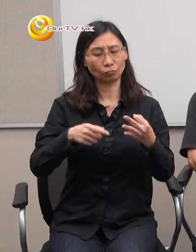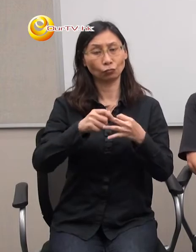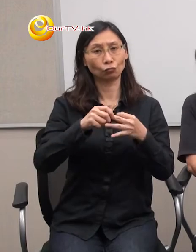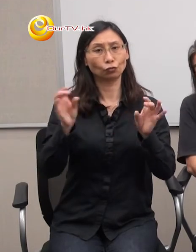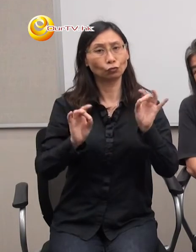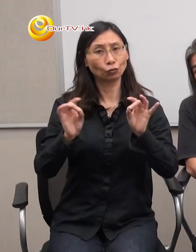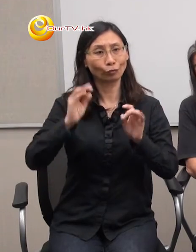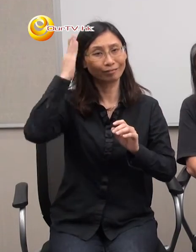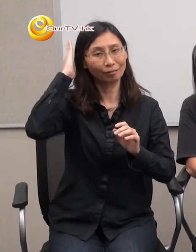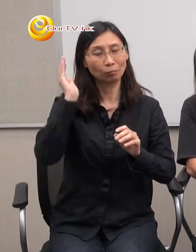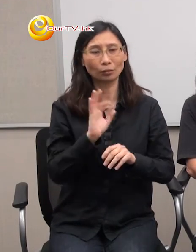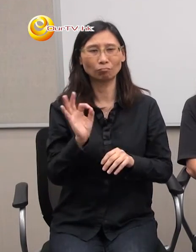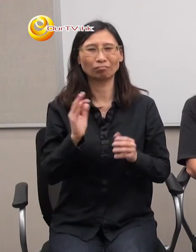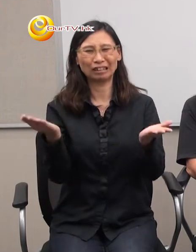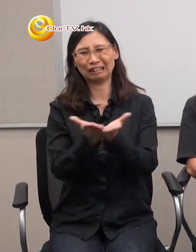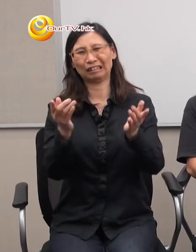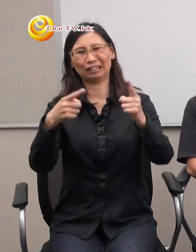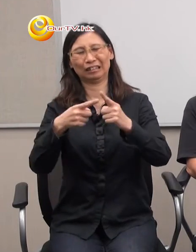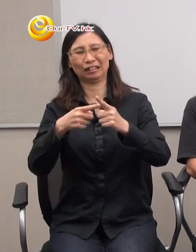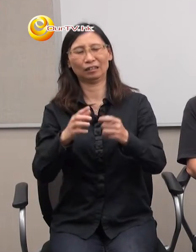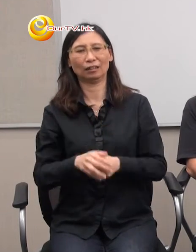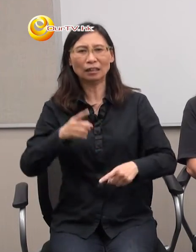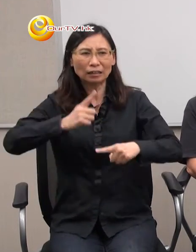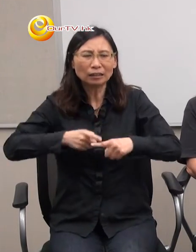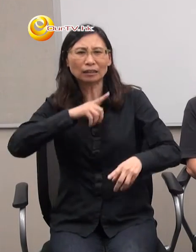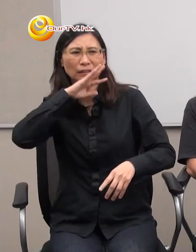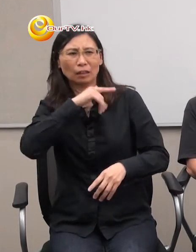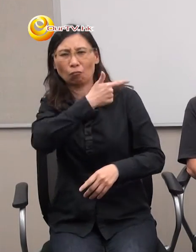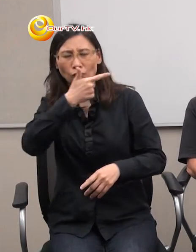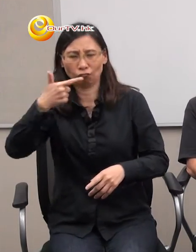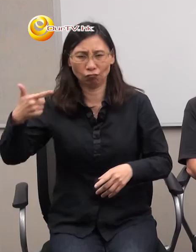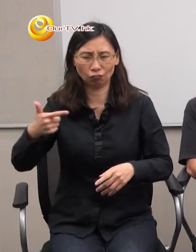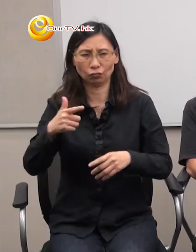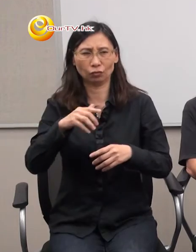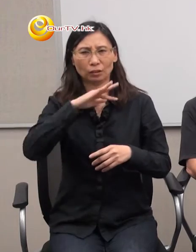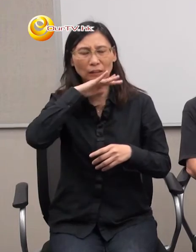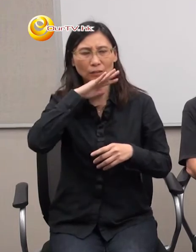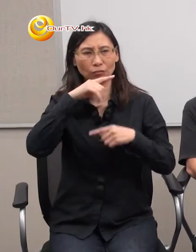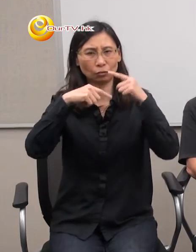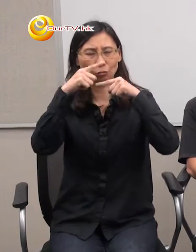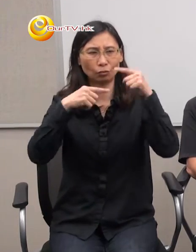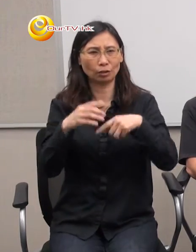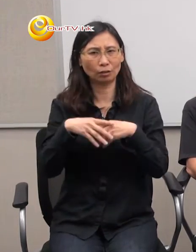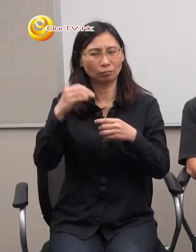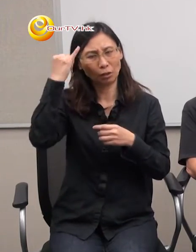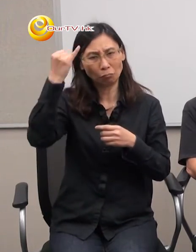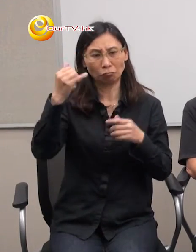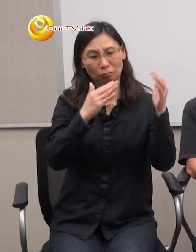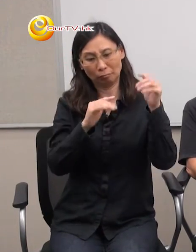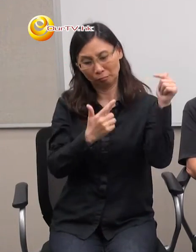咪呢啲咪所以？唉，講大話一講得多就崩崩地噶啦。 講大話講得多會唐越越唔識講大話